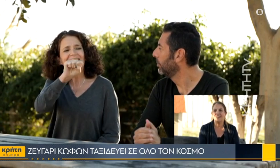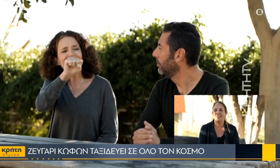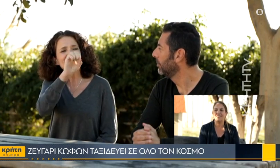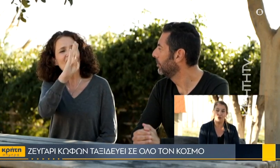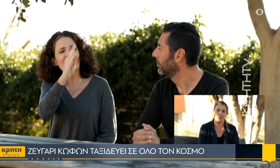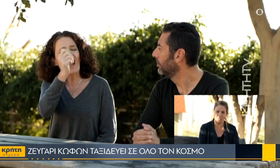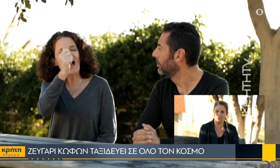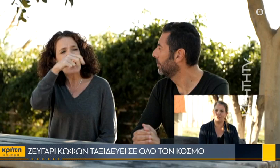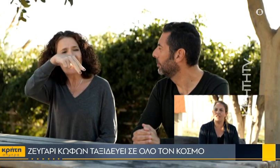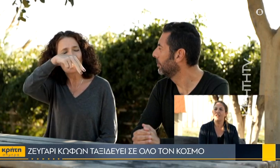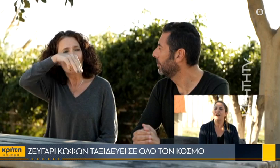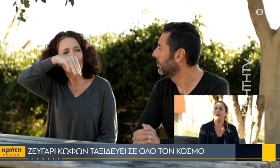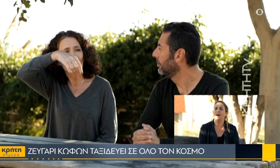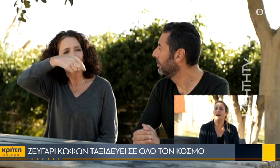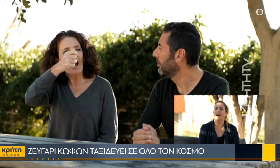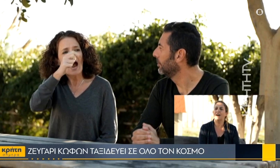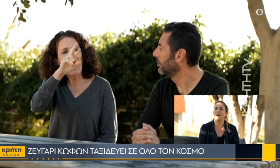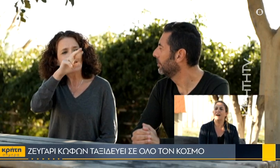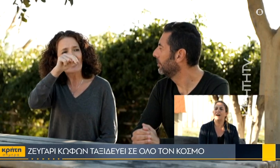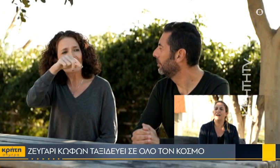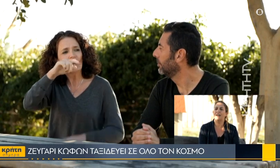Βέβαια, και όλα αυτά τα χρόνια